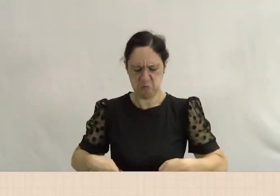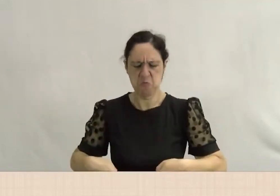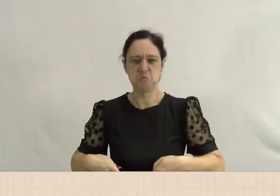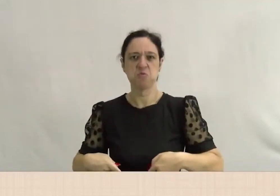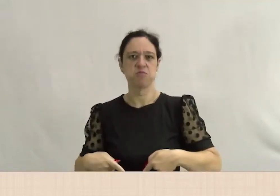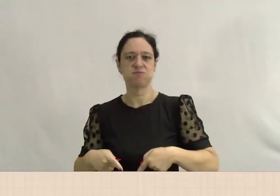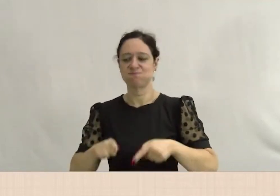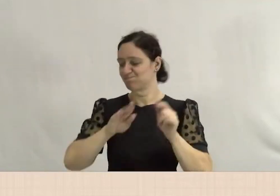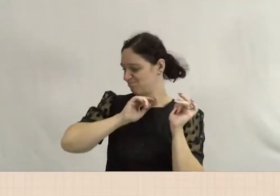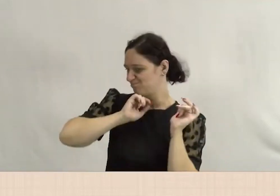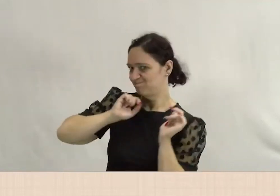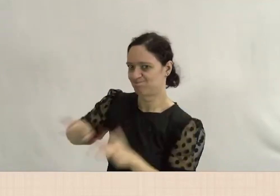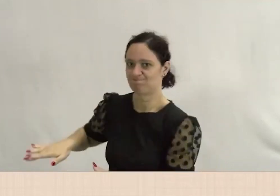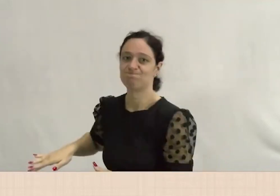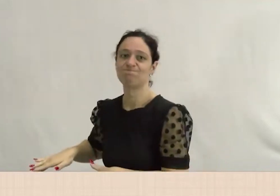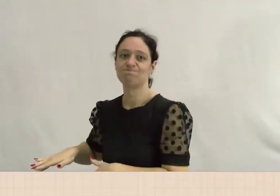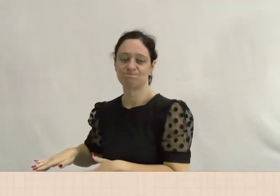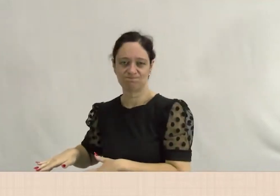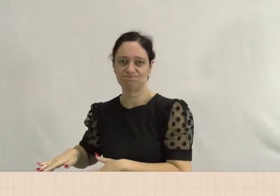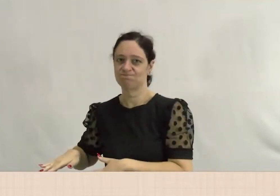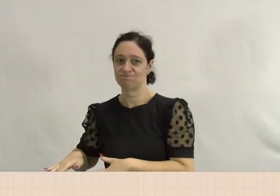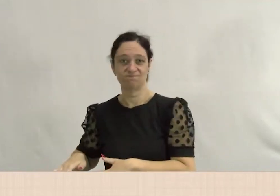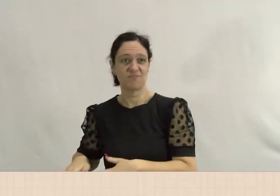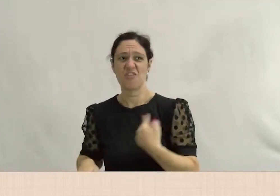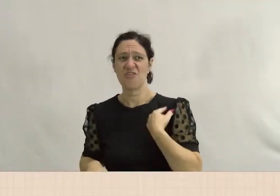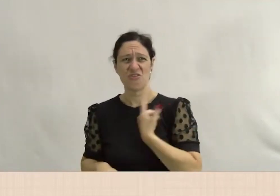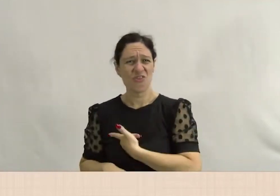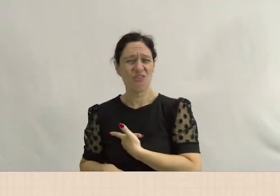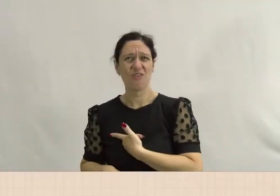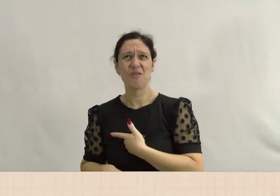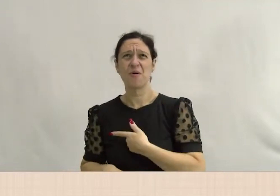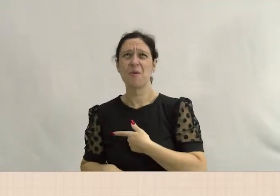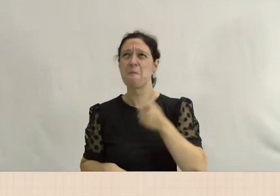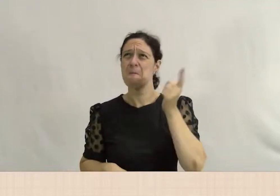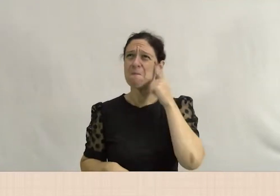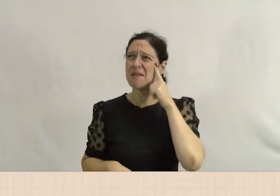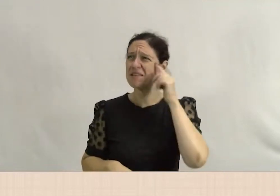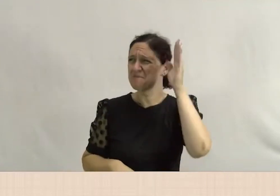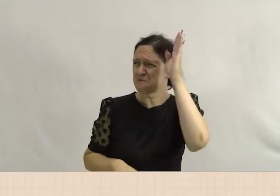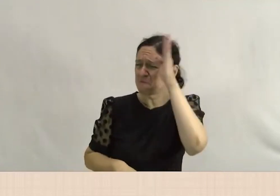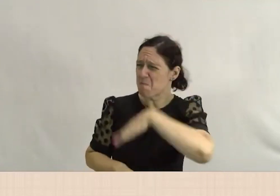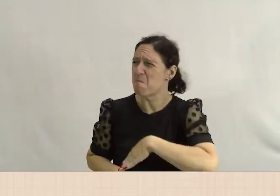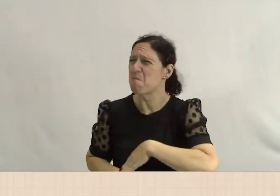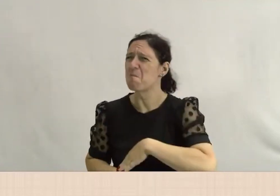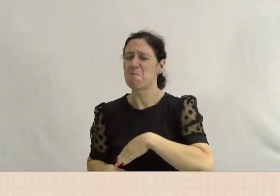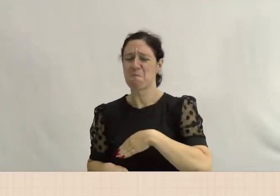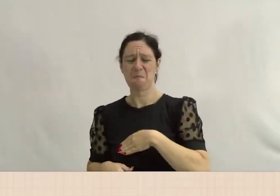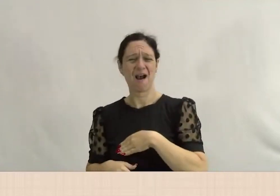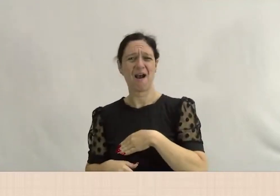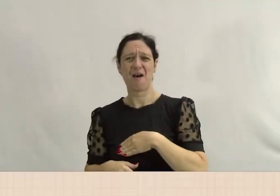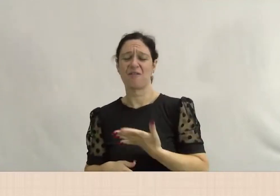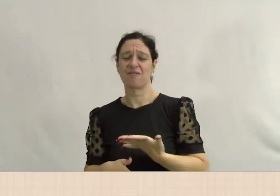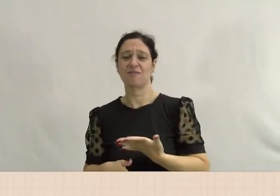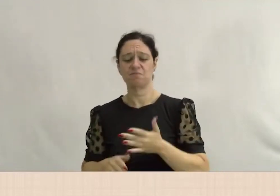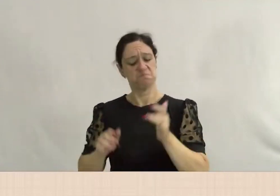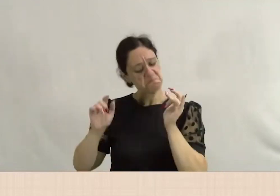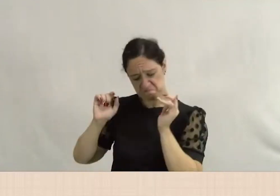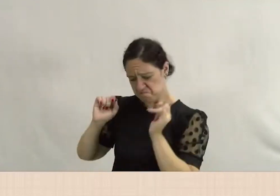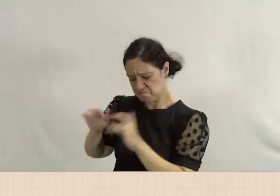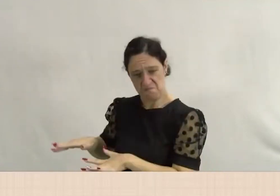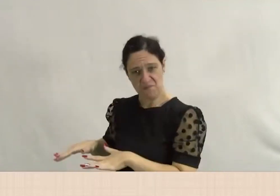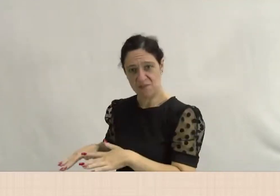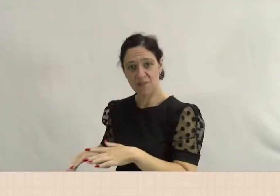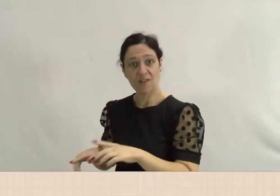posição, em lugar de nós usarmos de malícia, de malignidade uns para com os outros, hoje, irmãos,